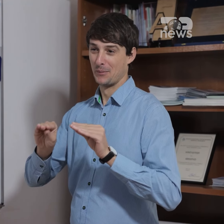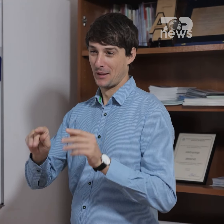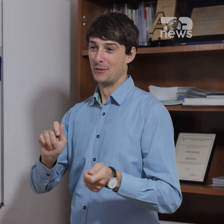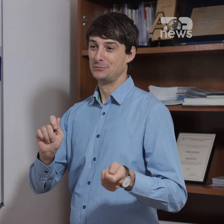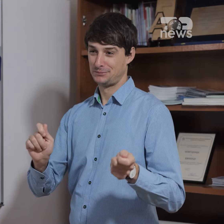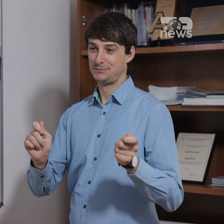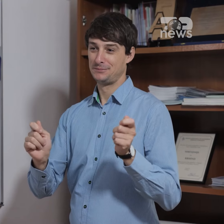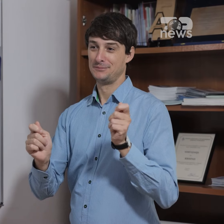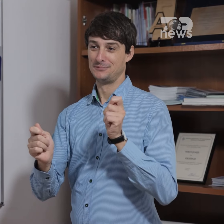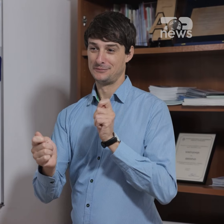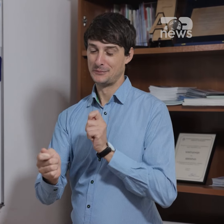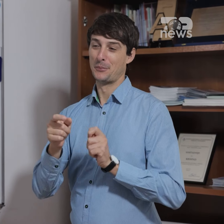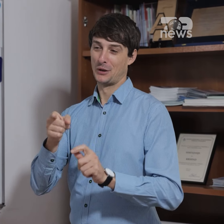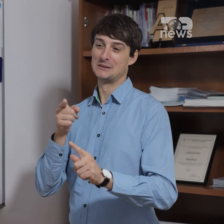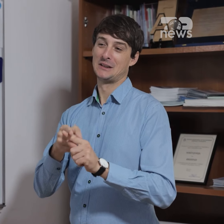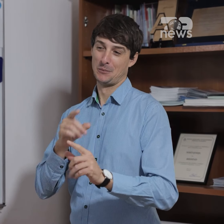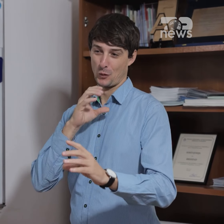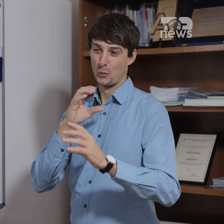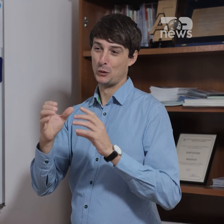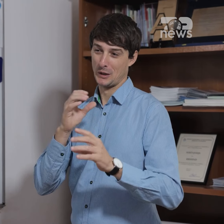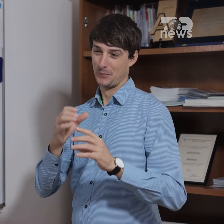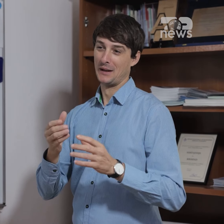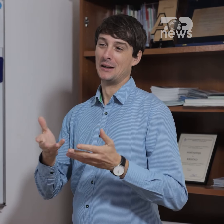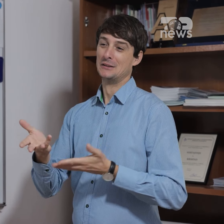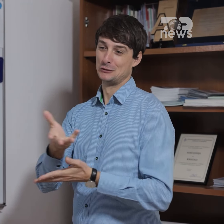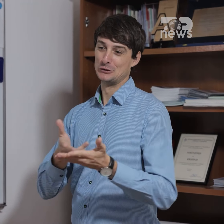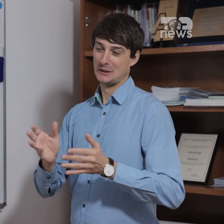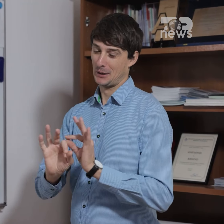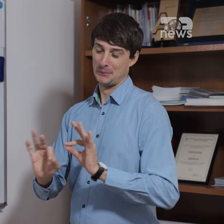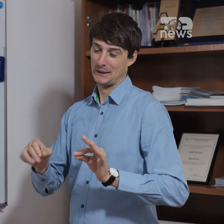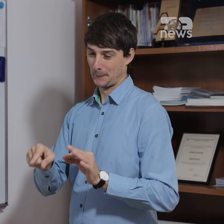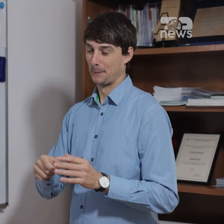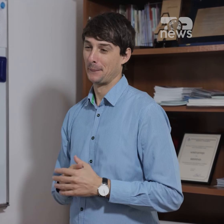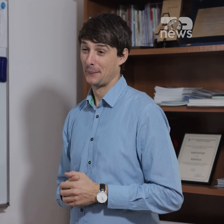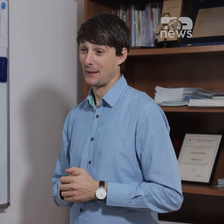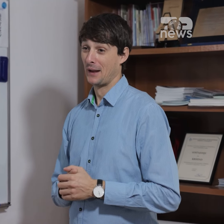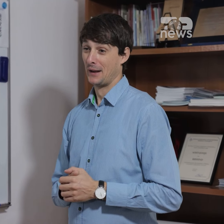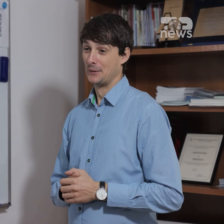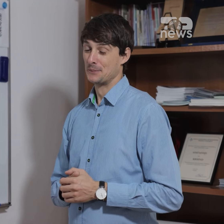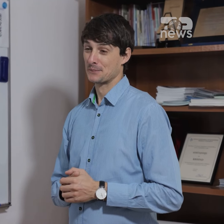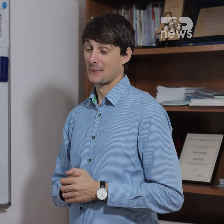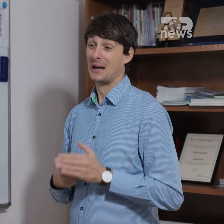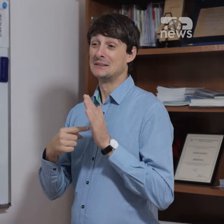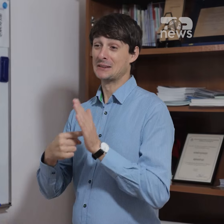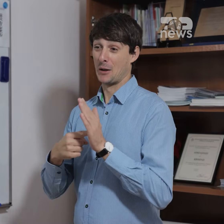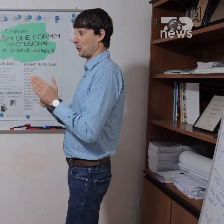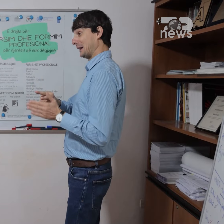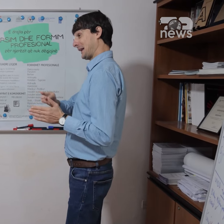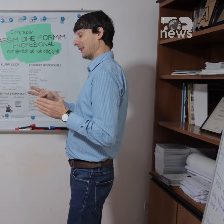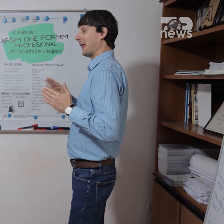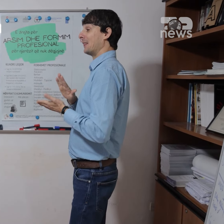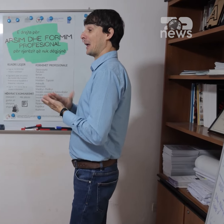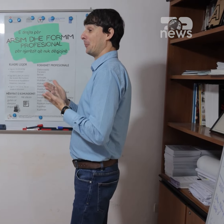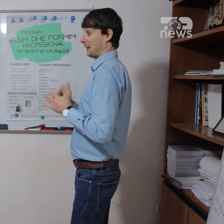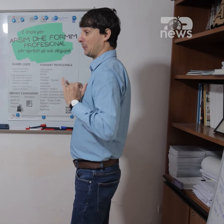të jenë nesër përkthyesit e gjuhës shenjave. Kështu që ky proces, trajnimet janë shumë të gjëra. Për